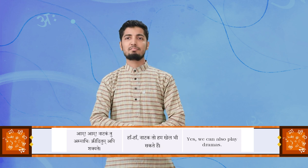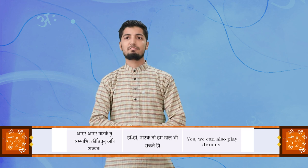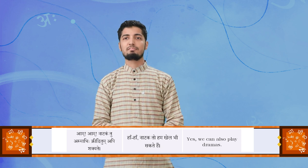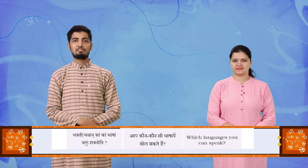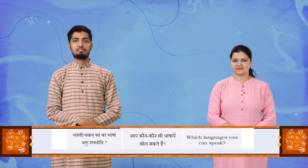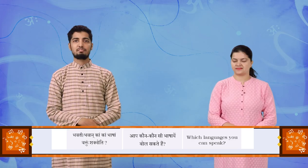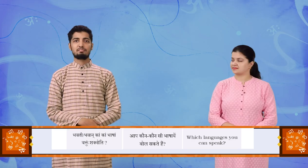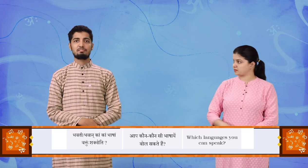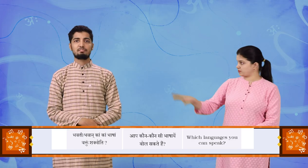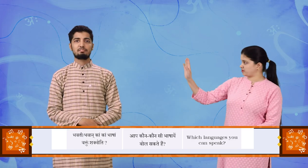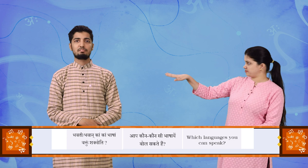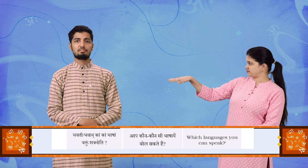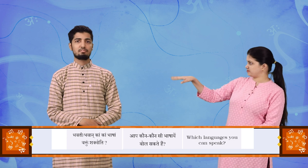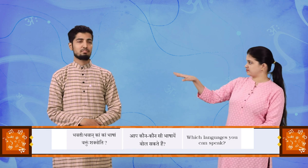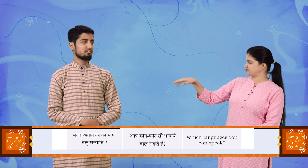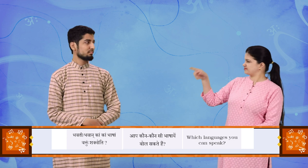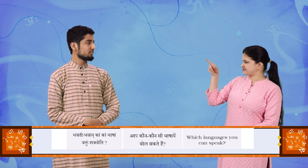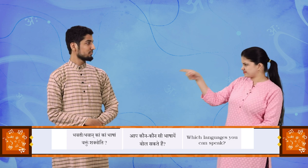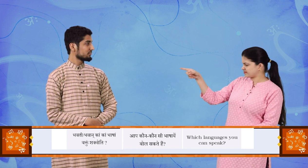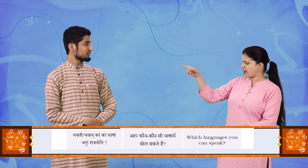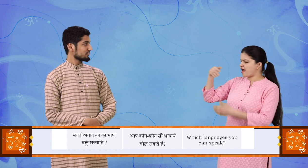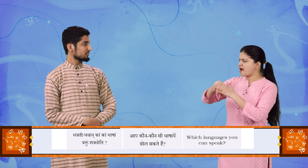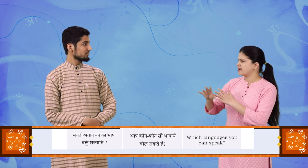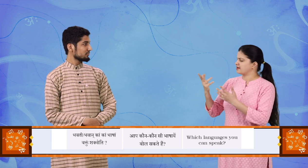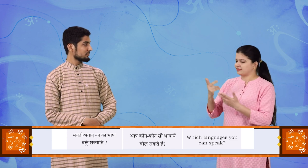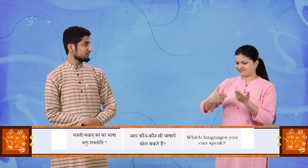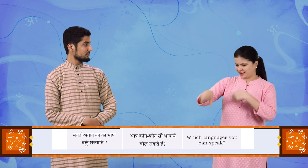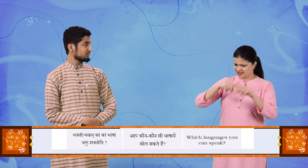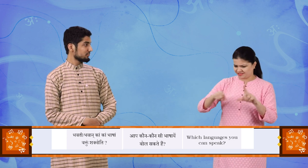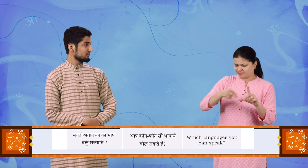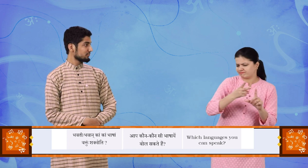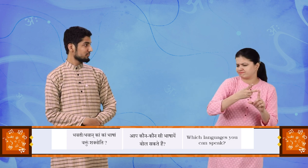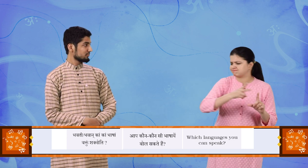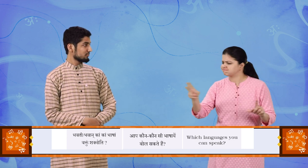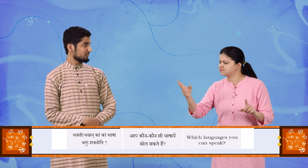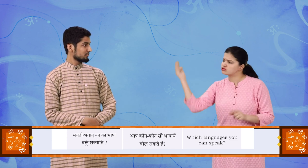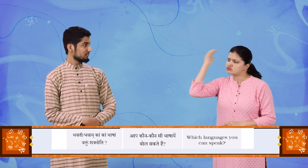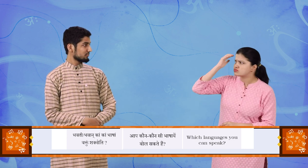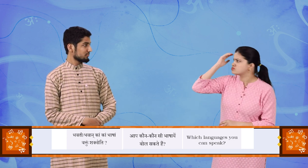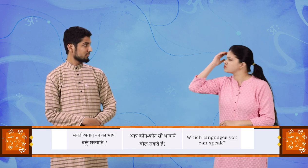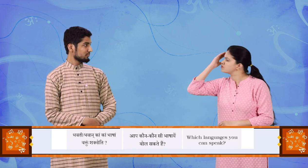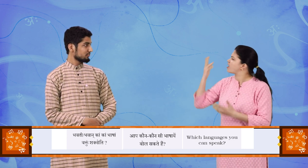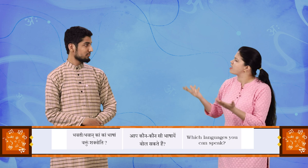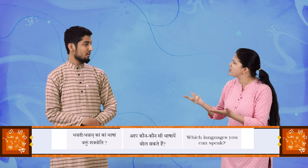झाल कि भगवान काम काम हर शाम भक्तों अखंड ज्योति